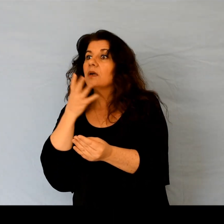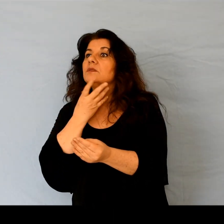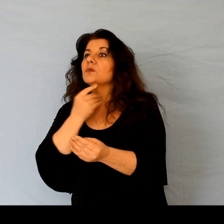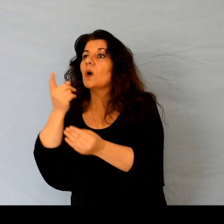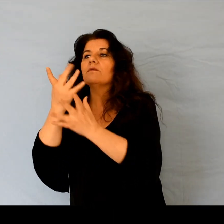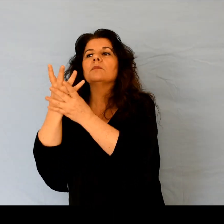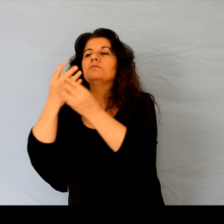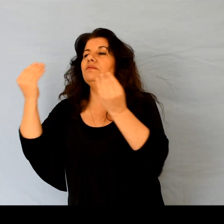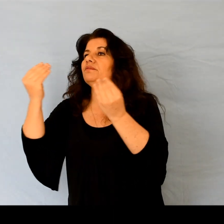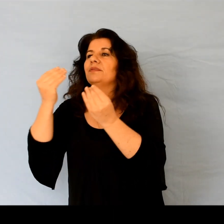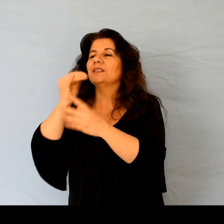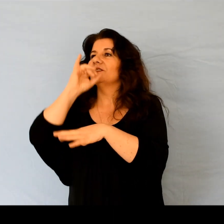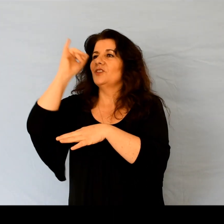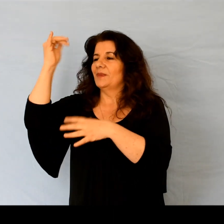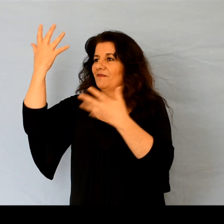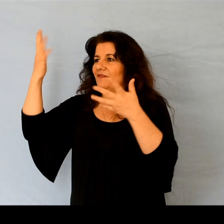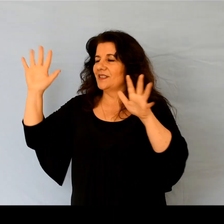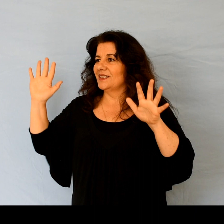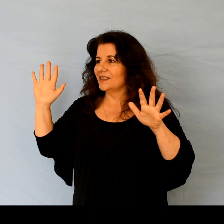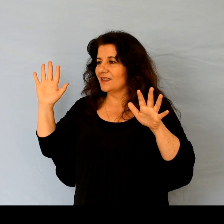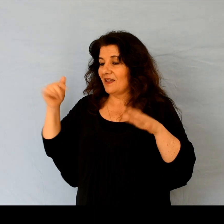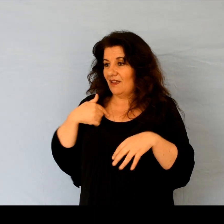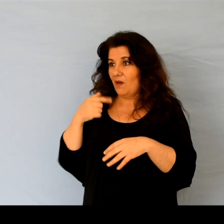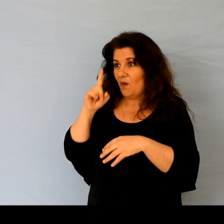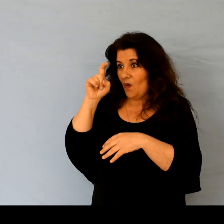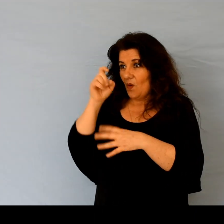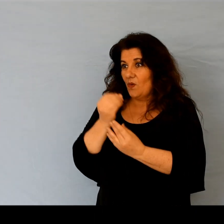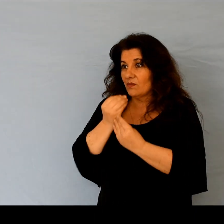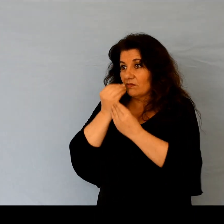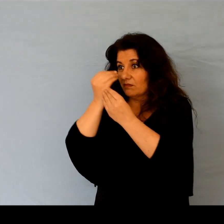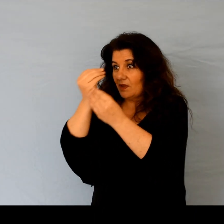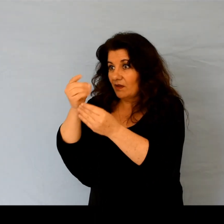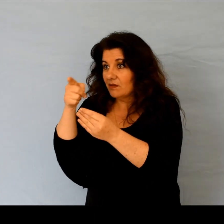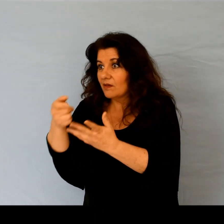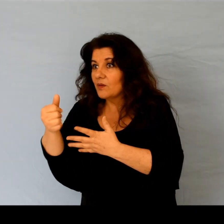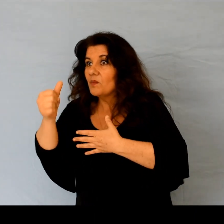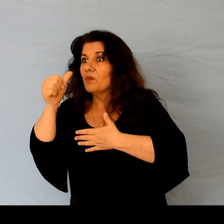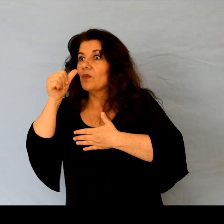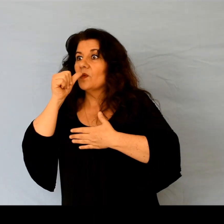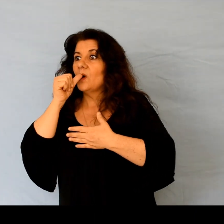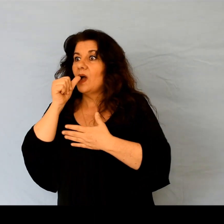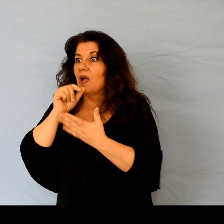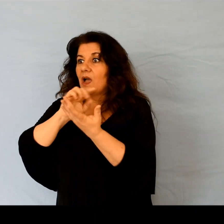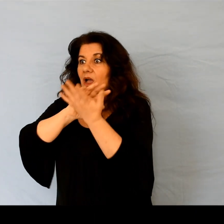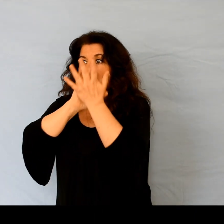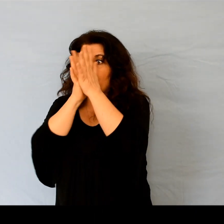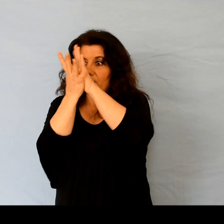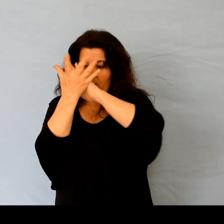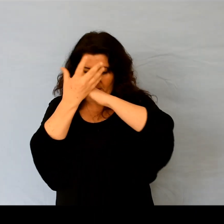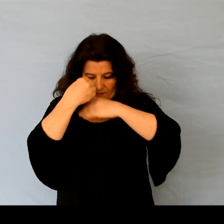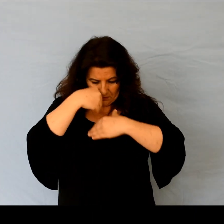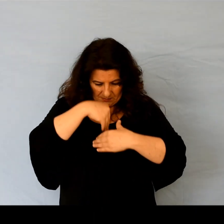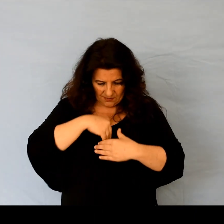Et l'eau que je lui donnerai deviendra en lui une source d'eau jaillissante pour la vie